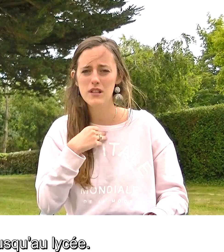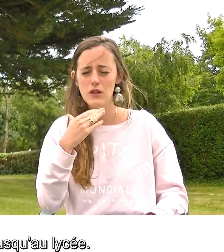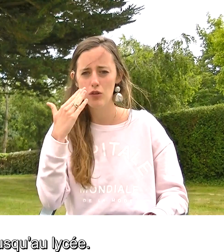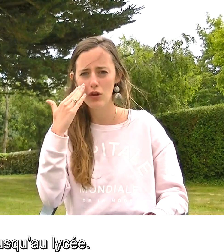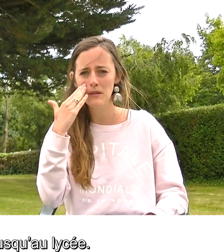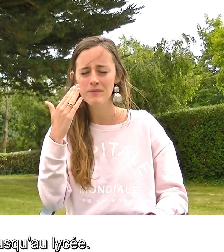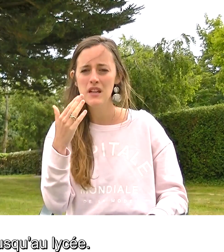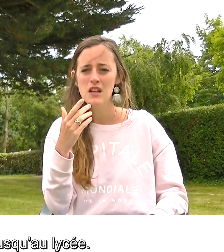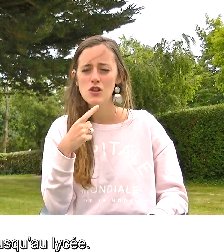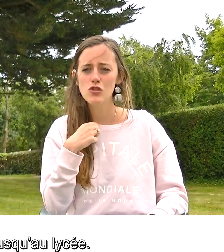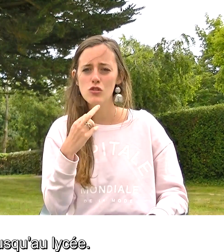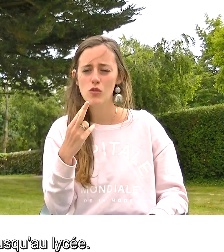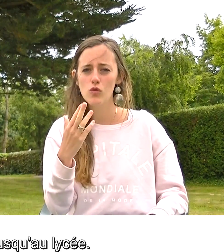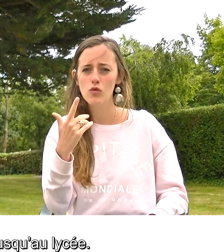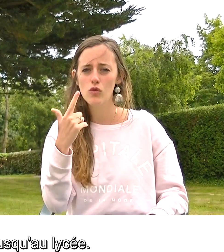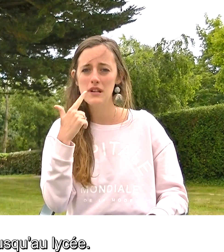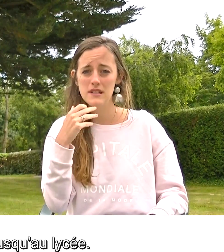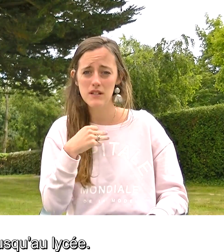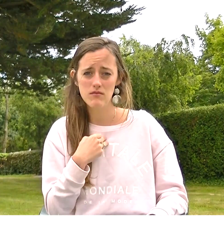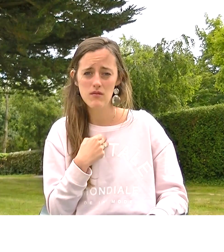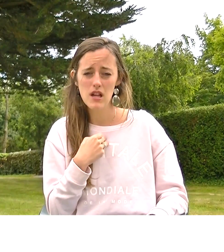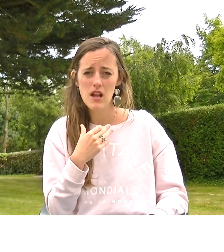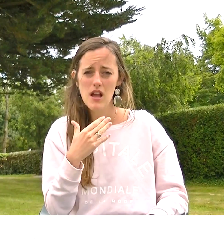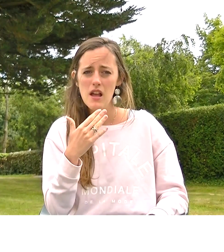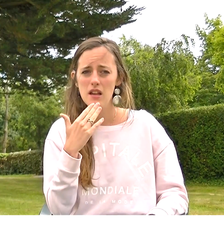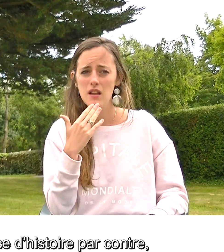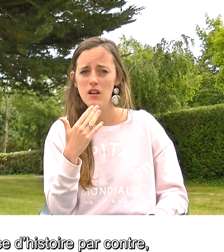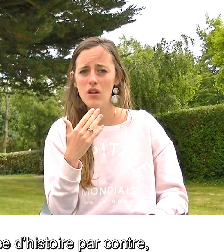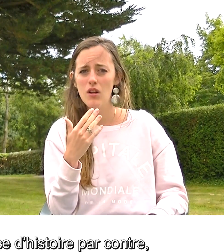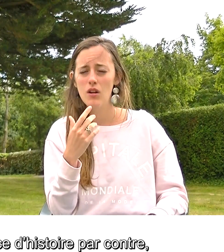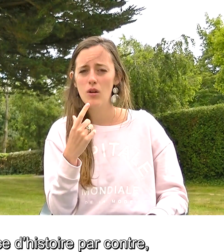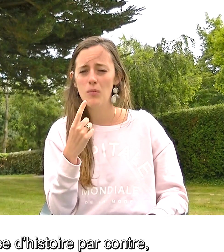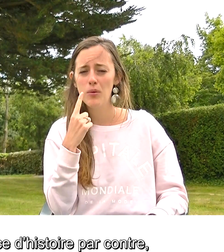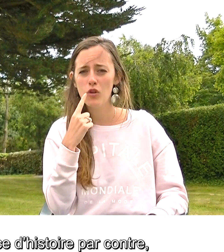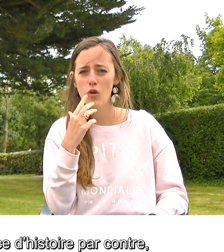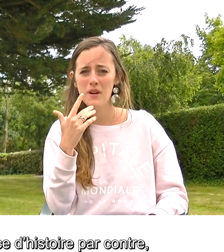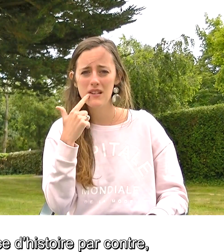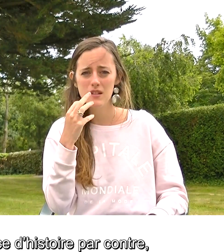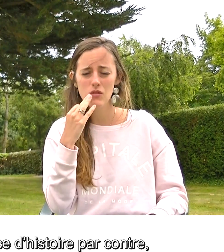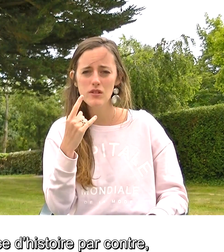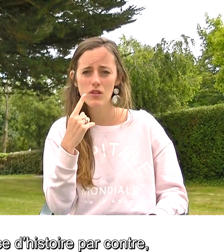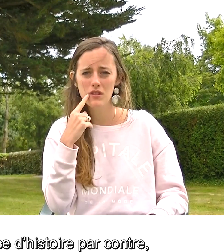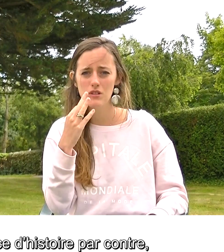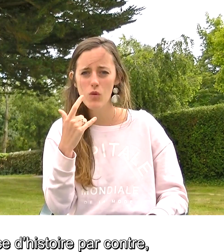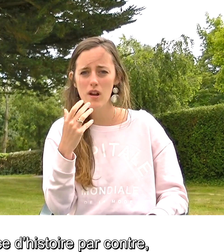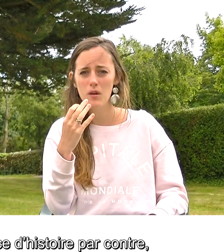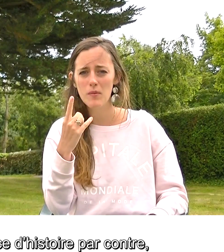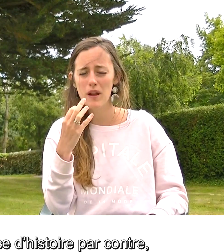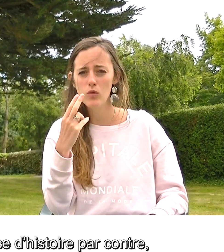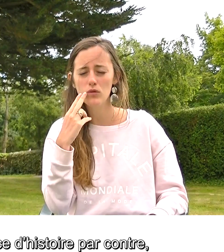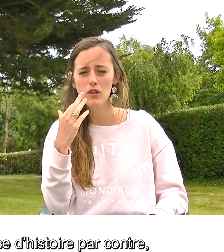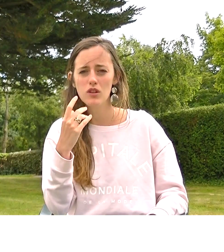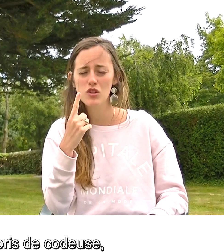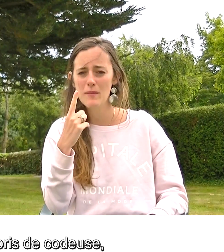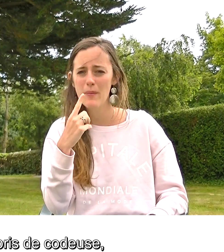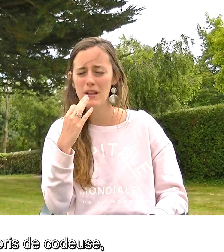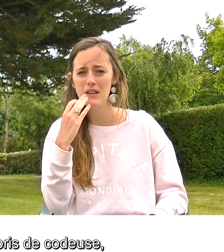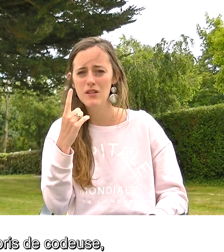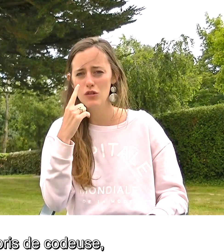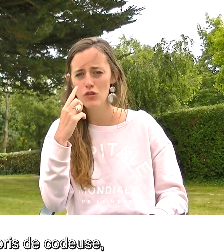'au lycée. Et pendant ma licence d'histoire, par contre, je n pas pris de